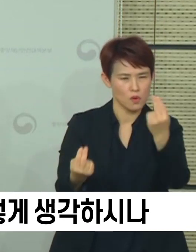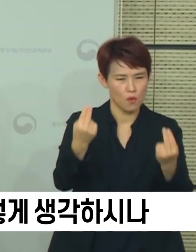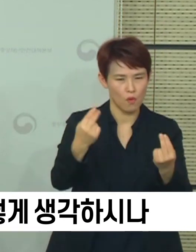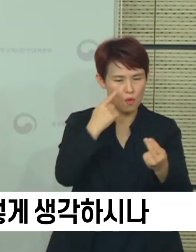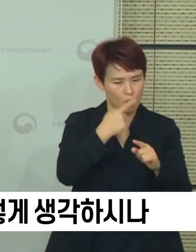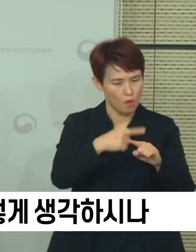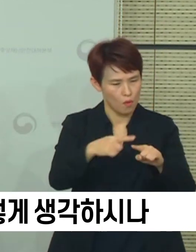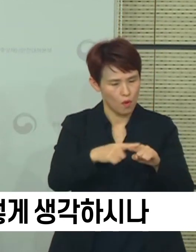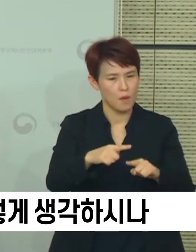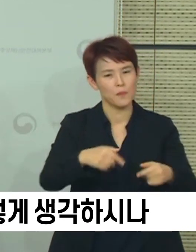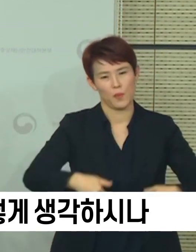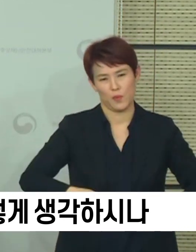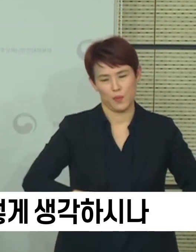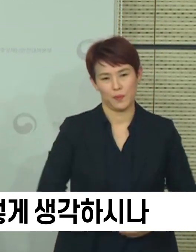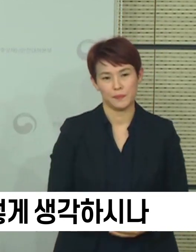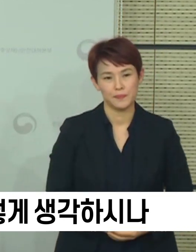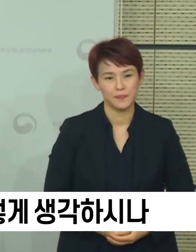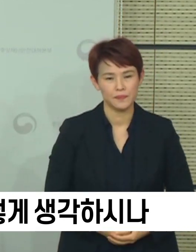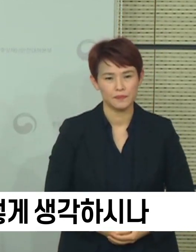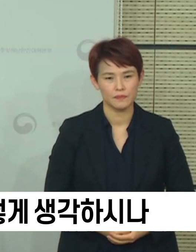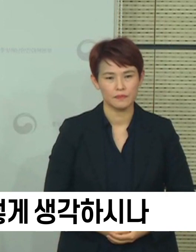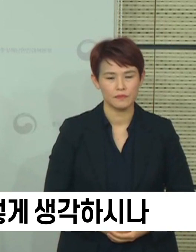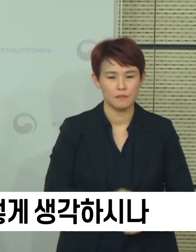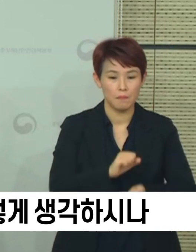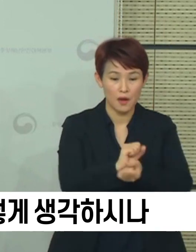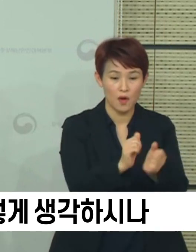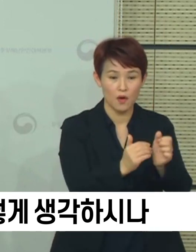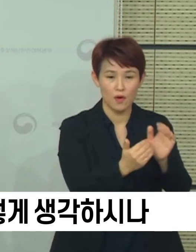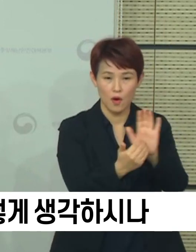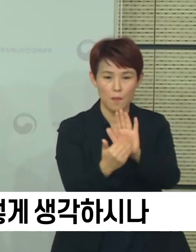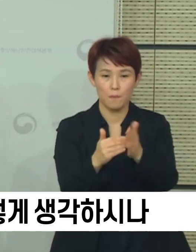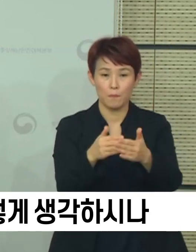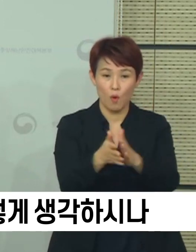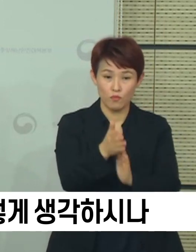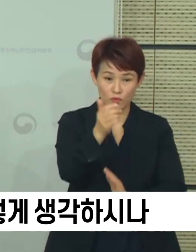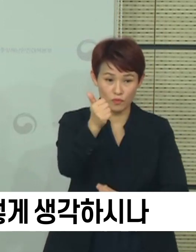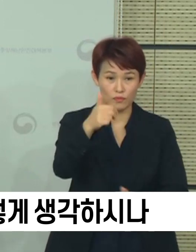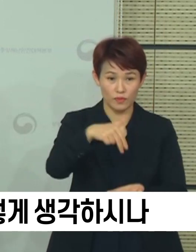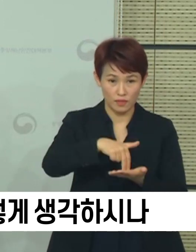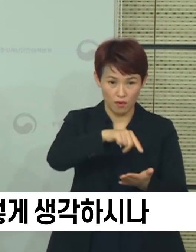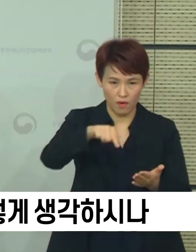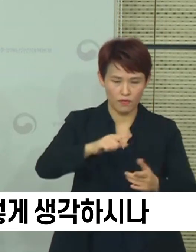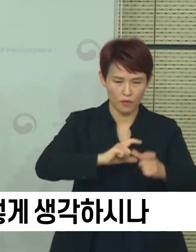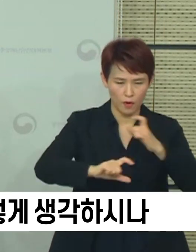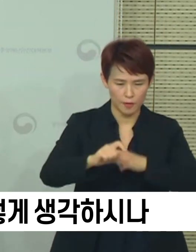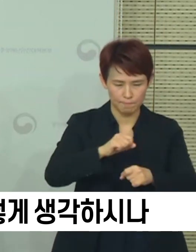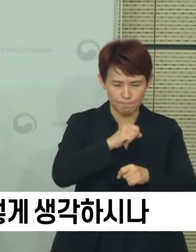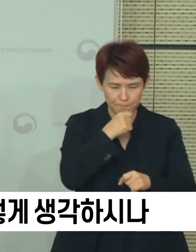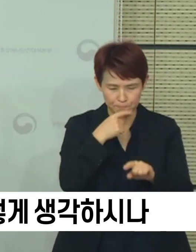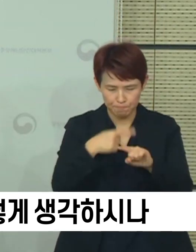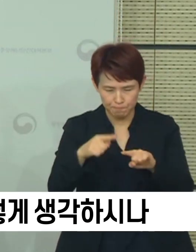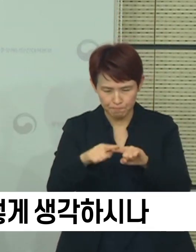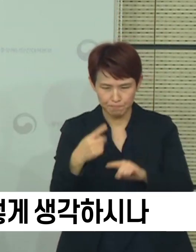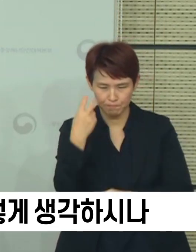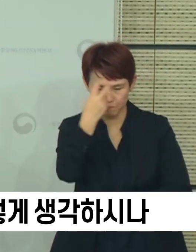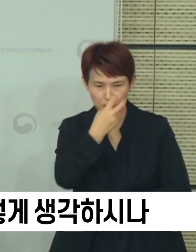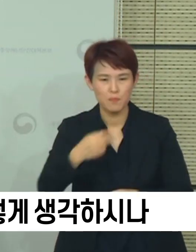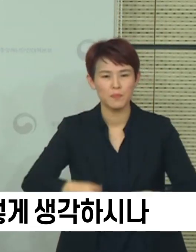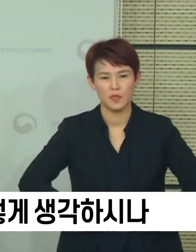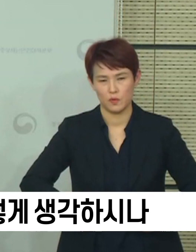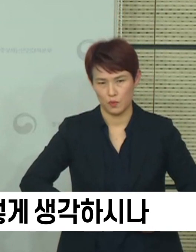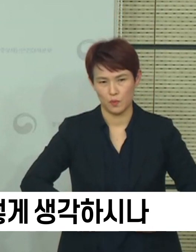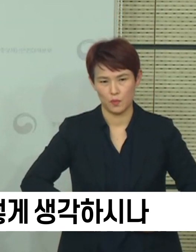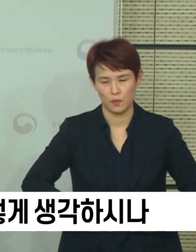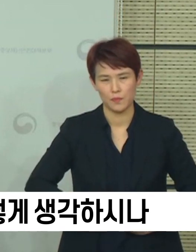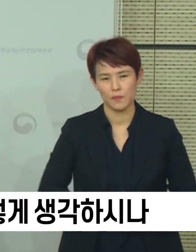되는 시점이라고 판단을 합니다. 방역대책본부에서 추가적인 검토와 분석이 현재 이루어지고 있기 때문에 어느